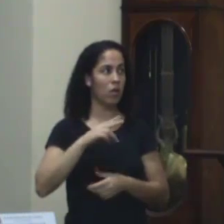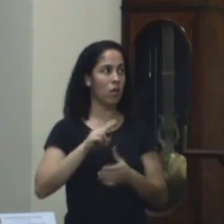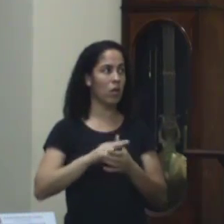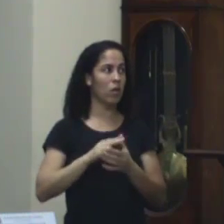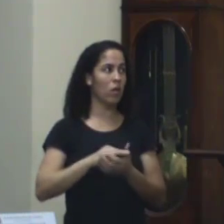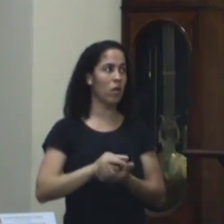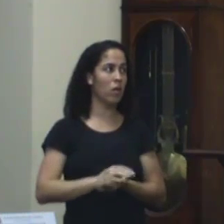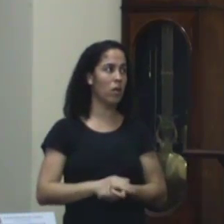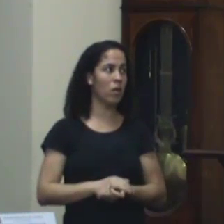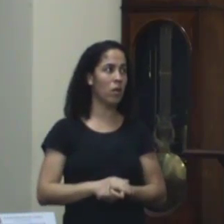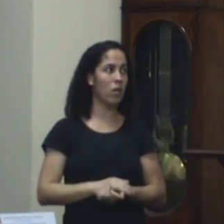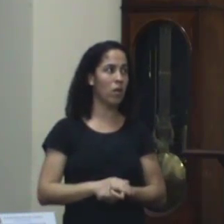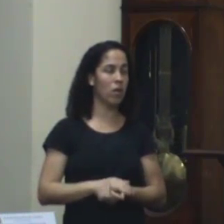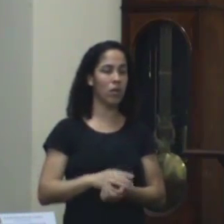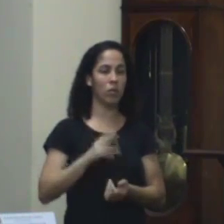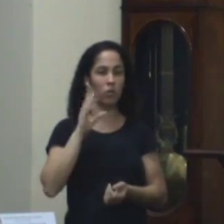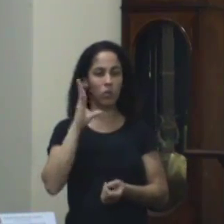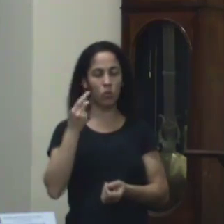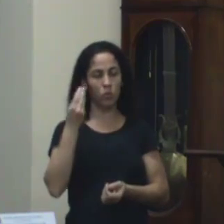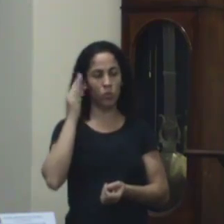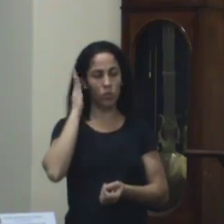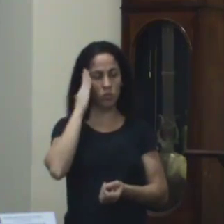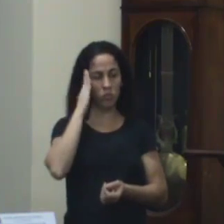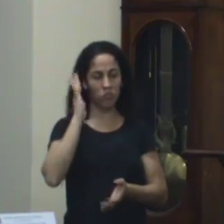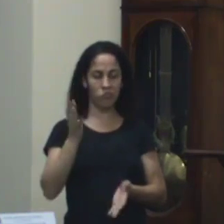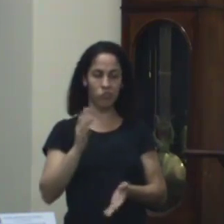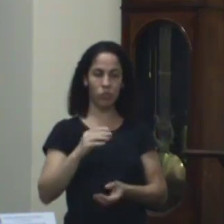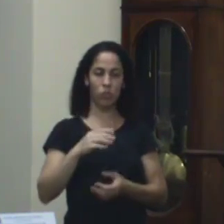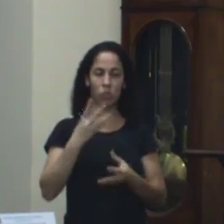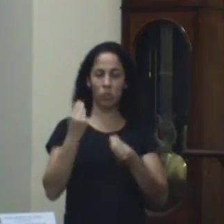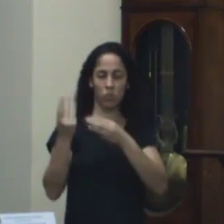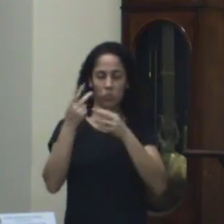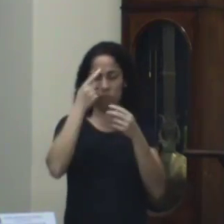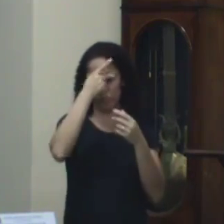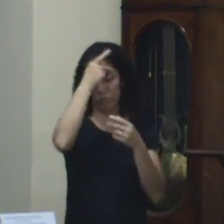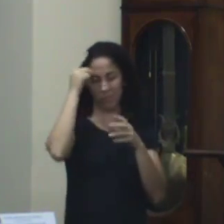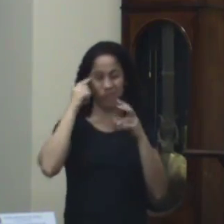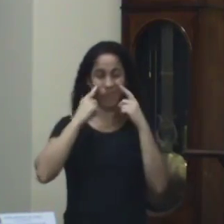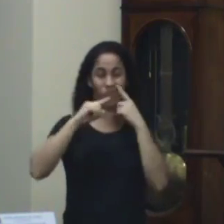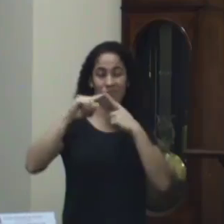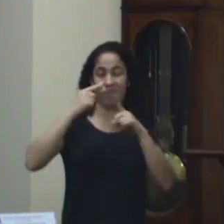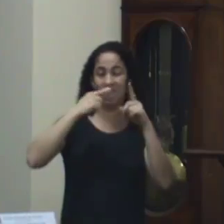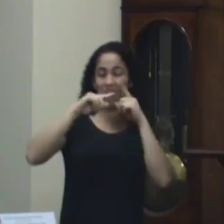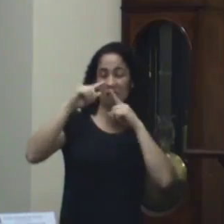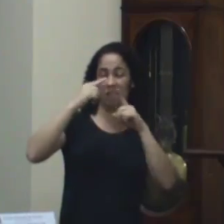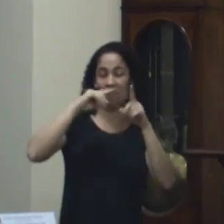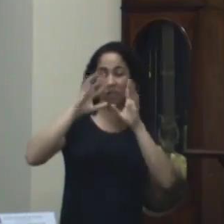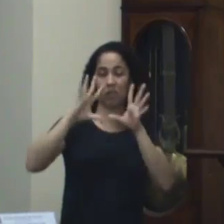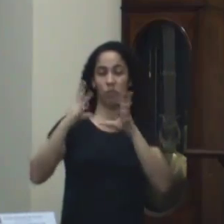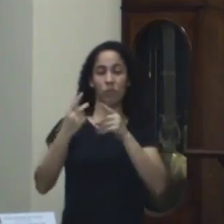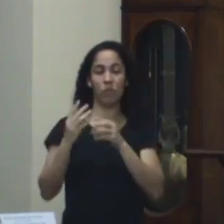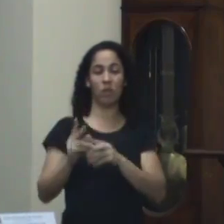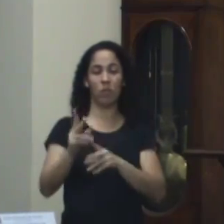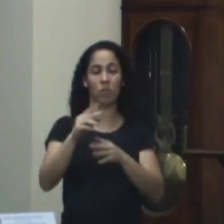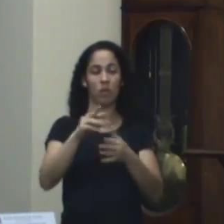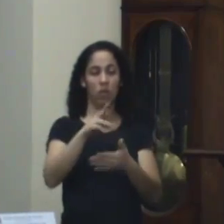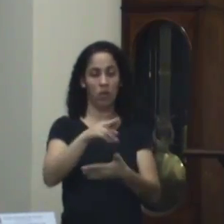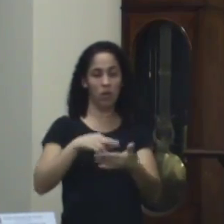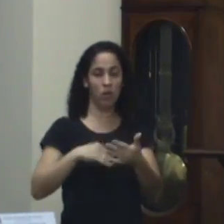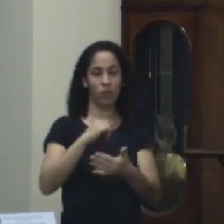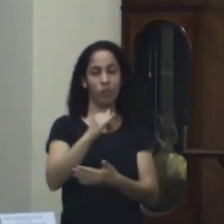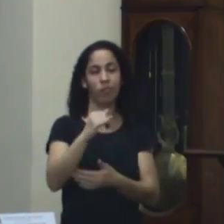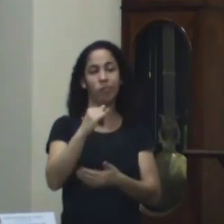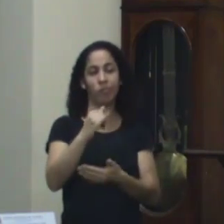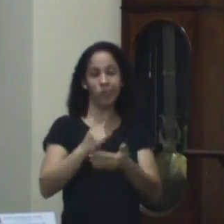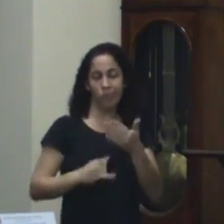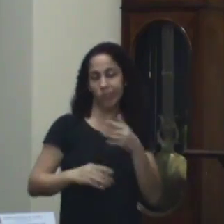Valença. Isso aí é notório, são inúmeras reclamações, são inúmeros requerimentos, são inúmeras